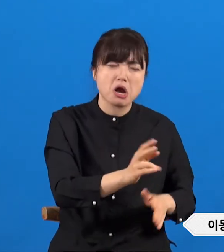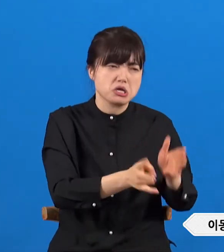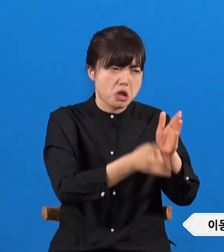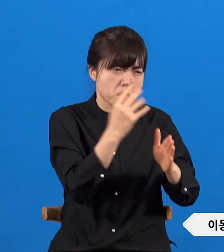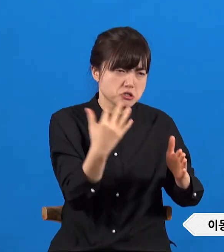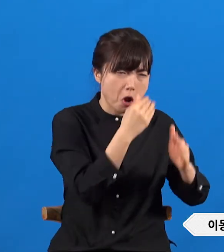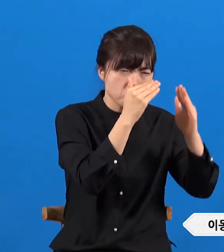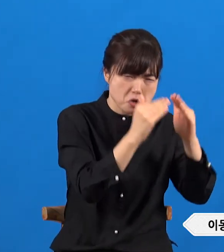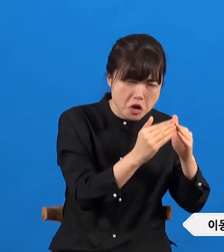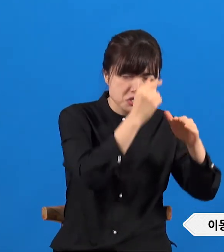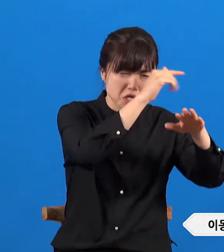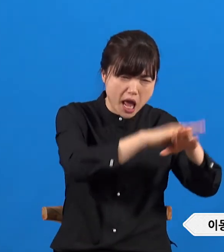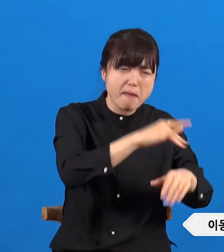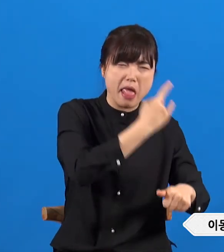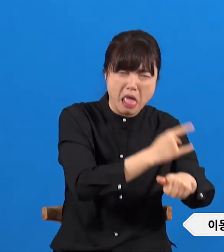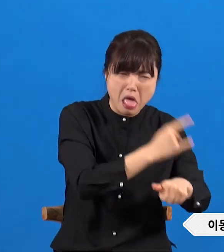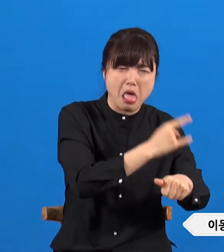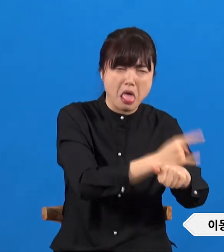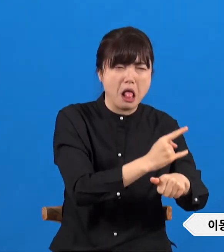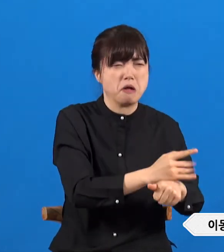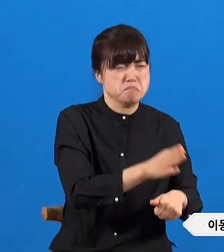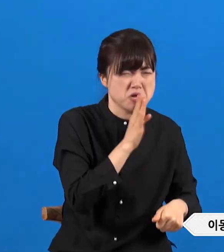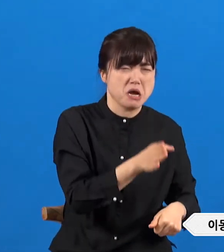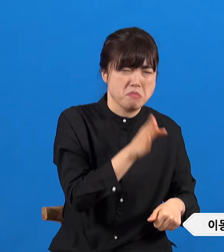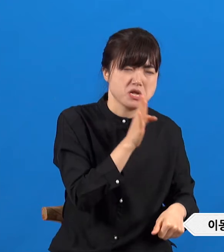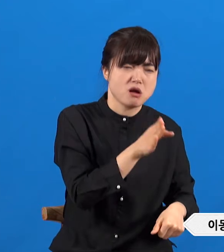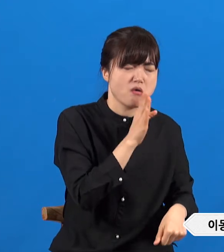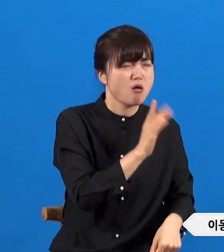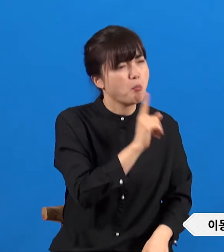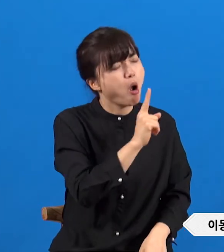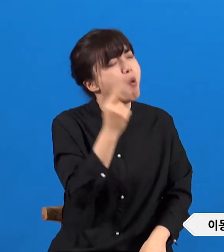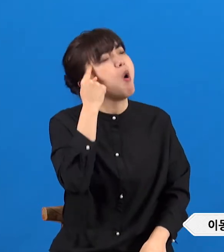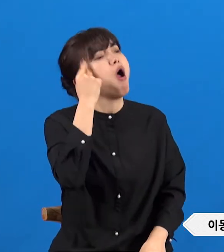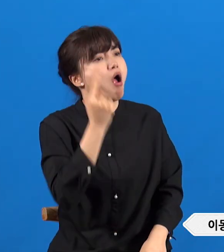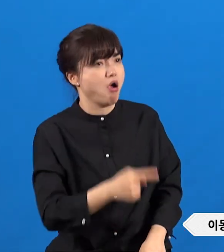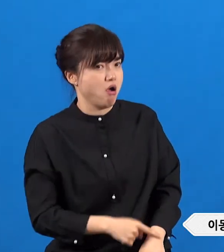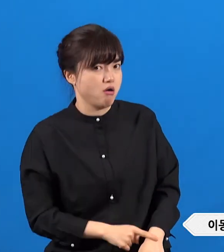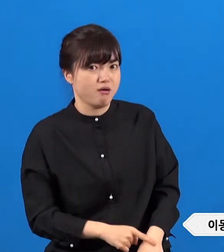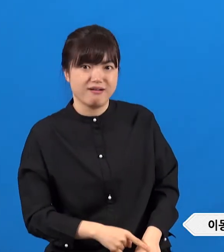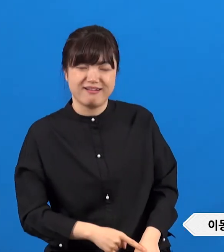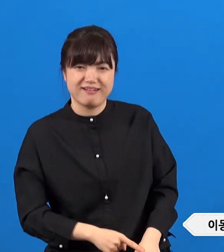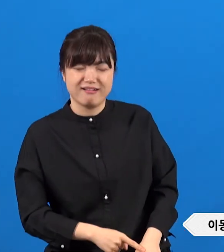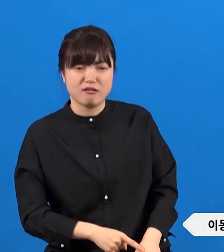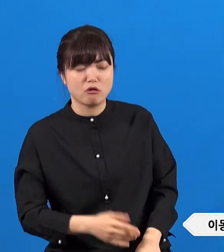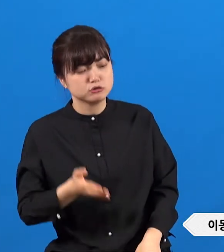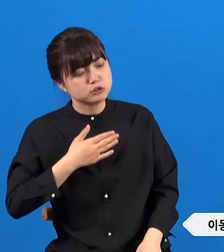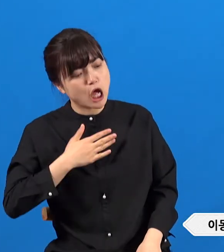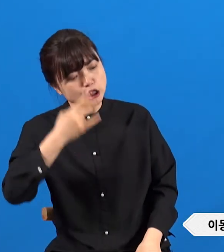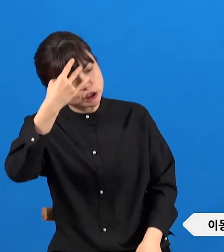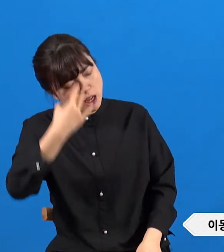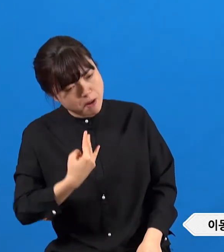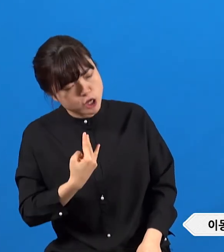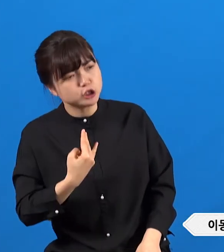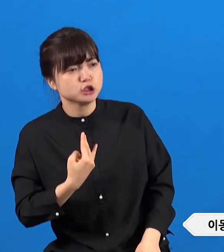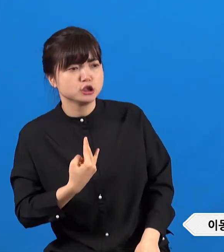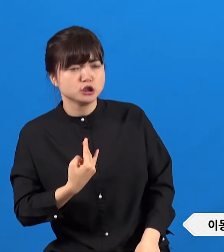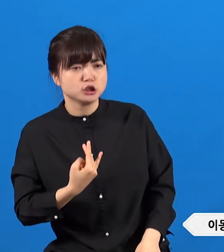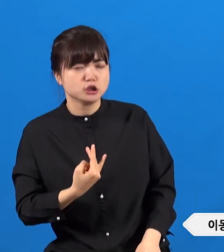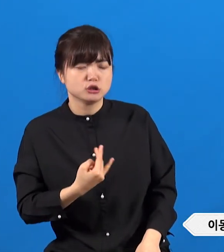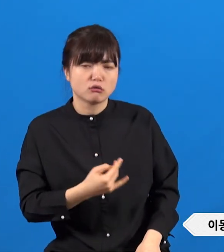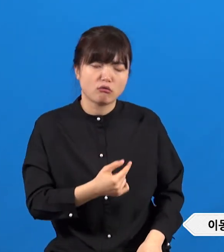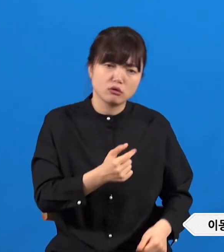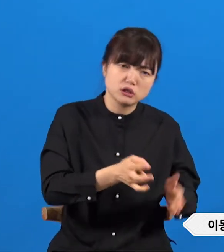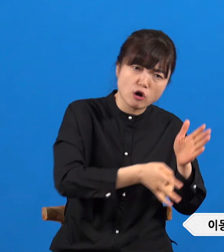예루살렘 성전에서 예배해야만 합당하다고 왜 주장을 하십니까? 그러니까 사마리아냐